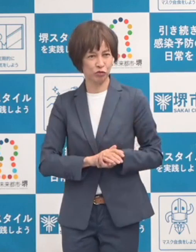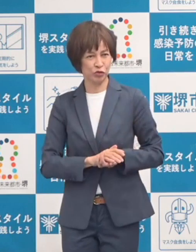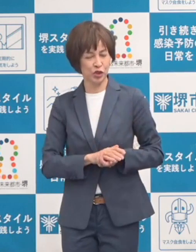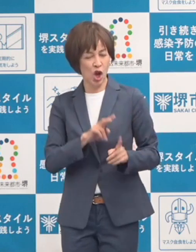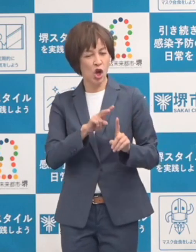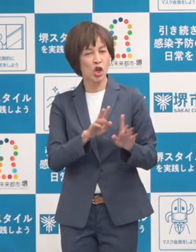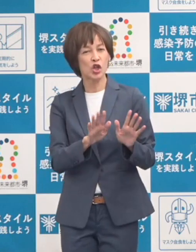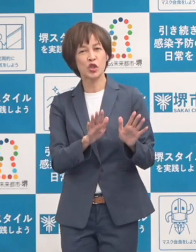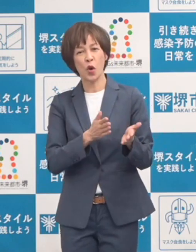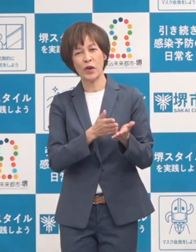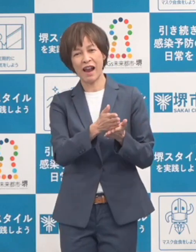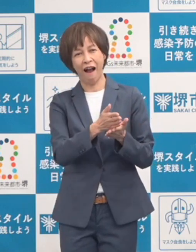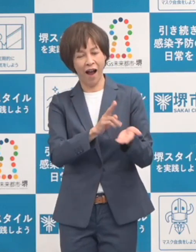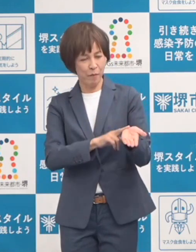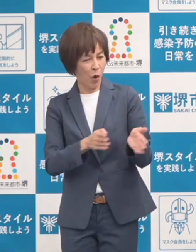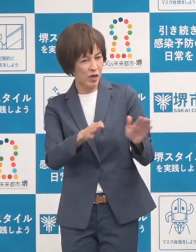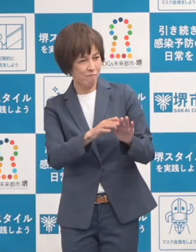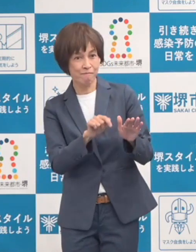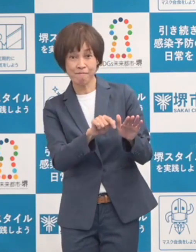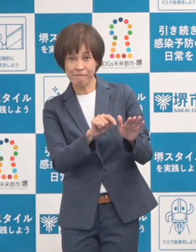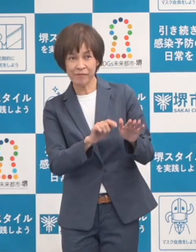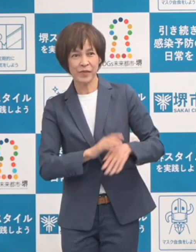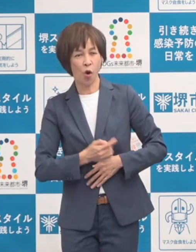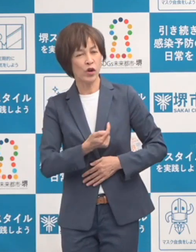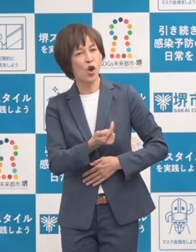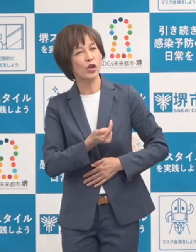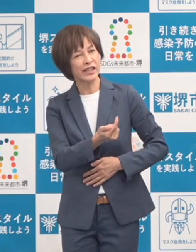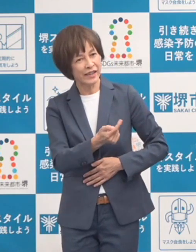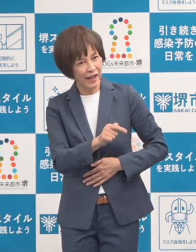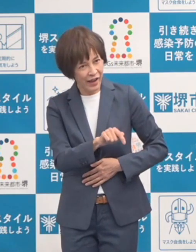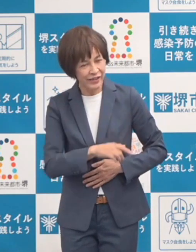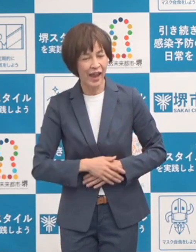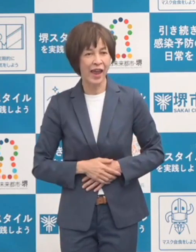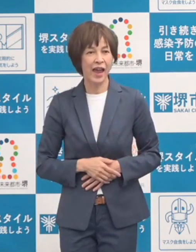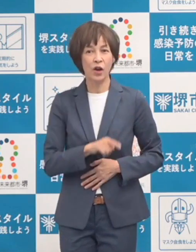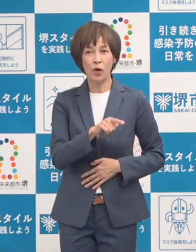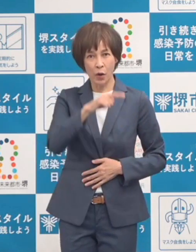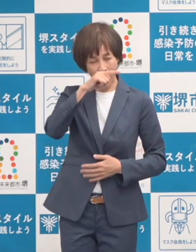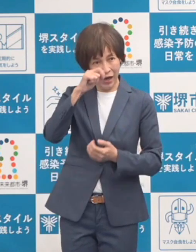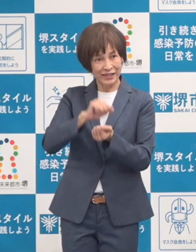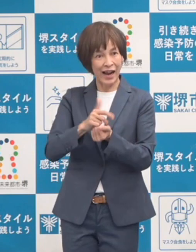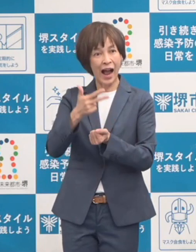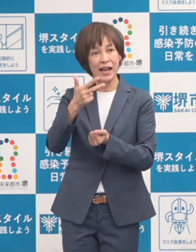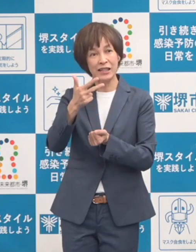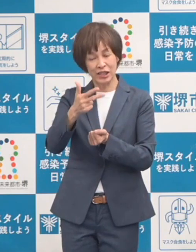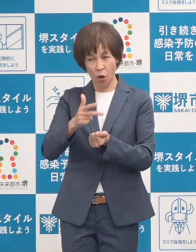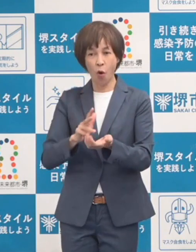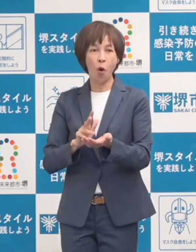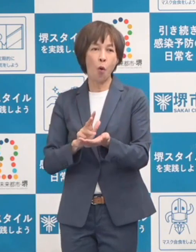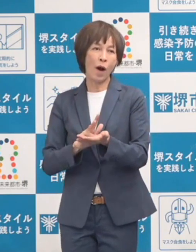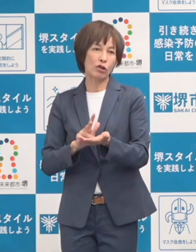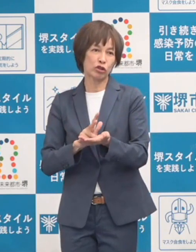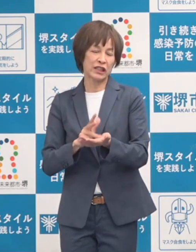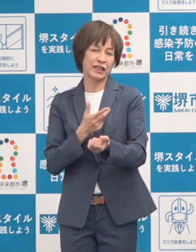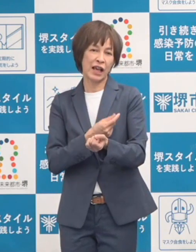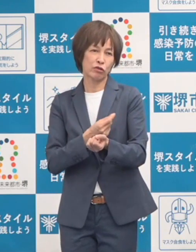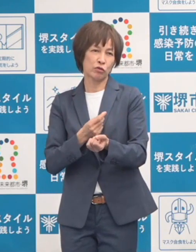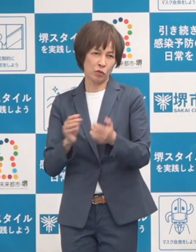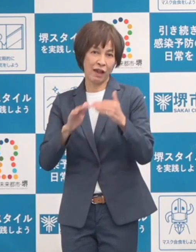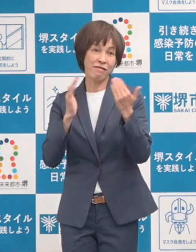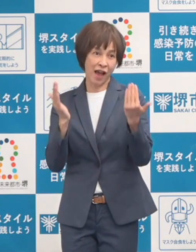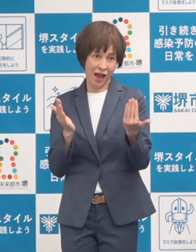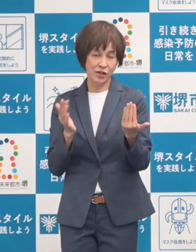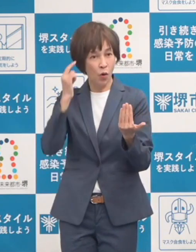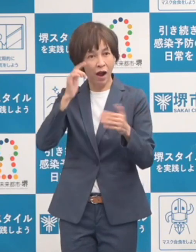っしゃる個別接種会場を利用していただきたい。これは堺市のワクチン接種全体の方向性でもありますが、やはり地域